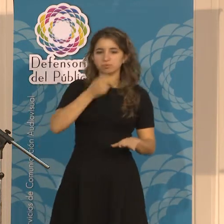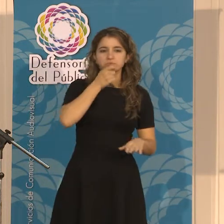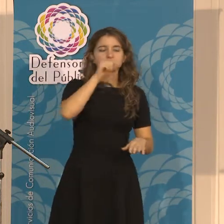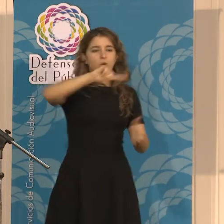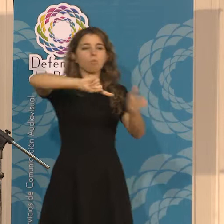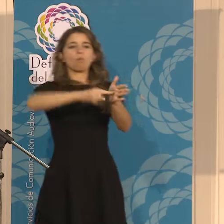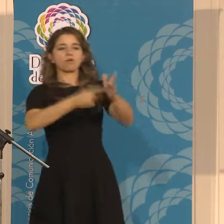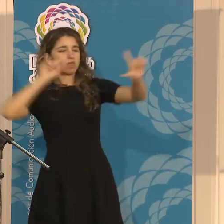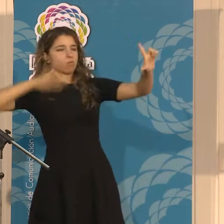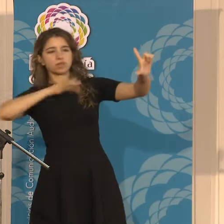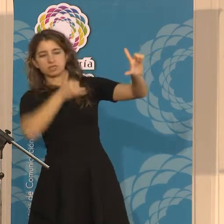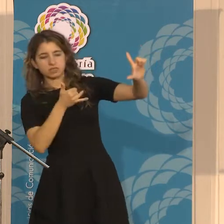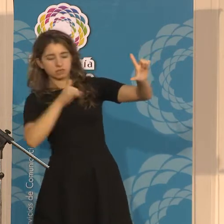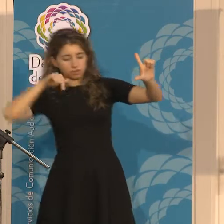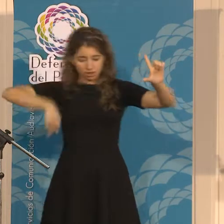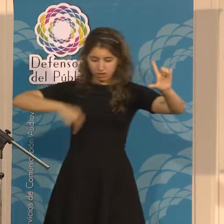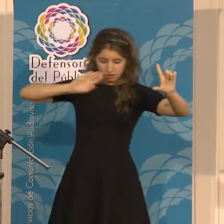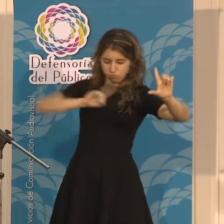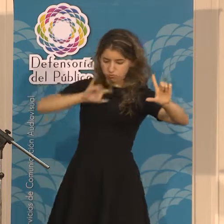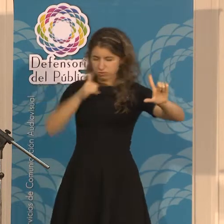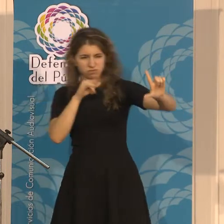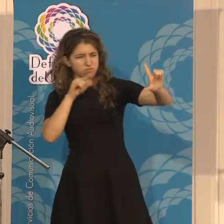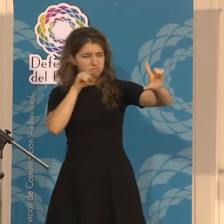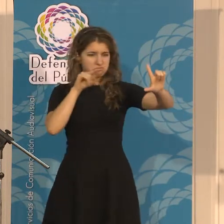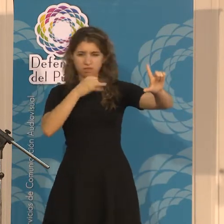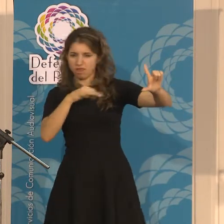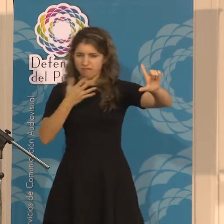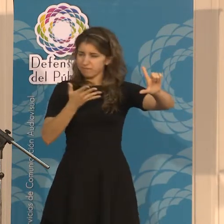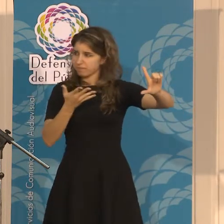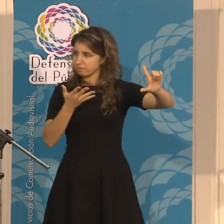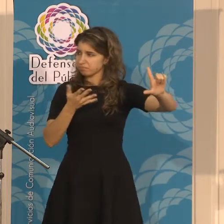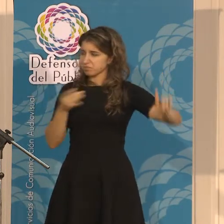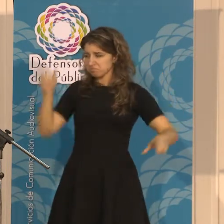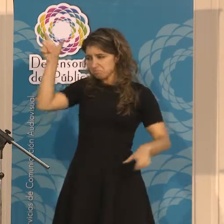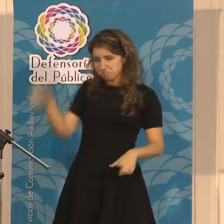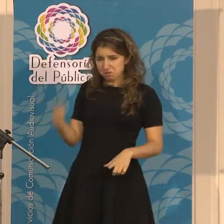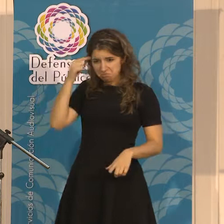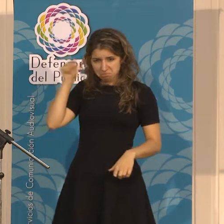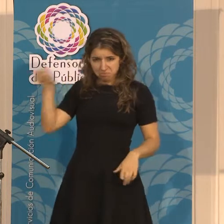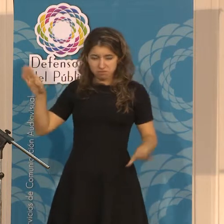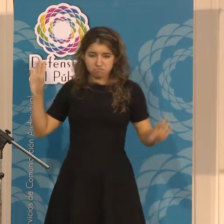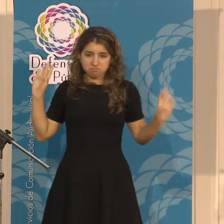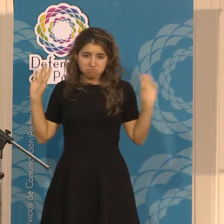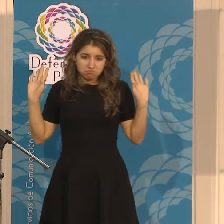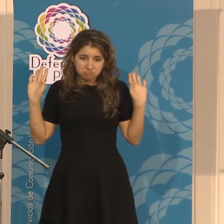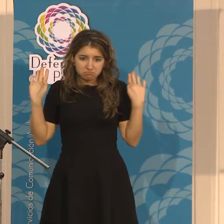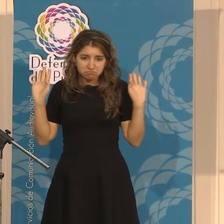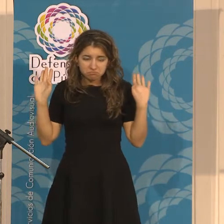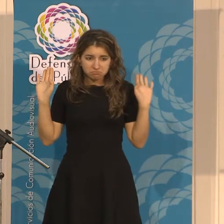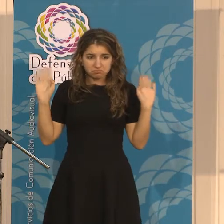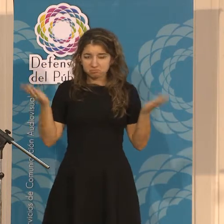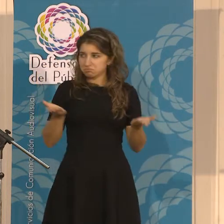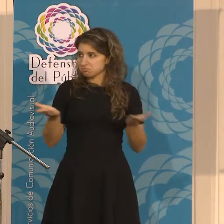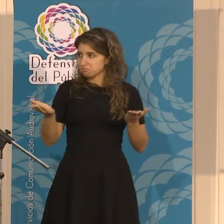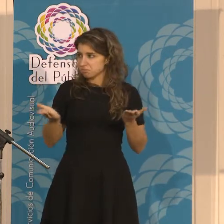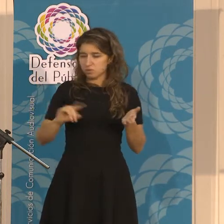medios porteños no en nuestras regiones en verdad particularmente no me asusta que haya medios